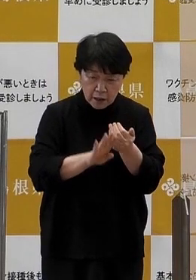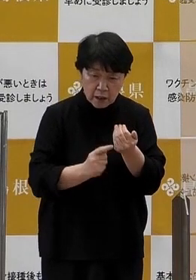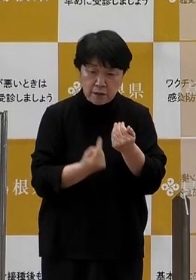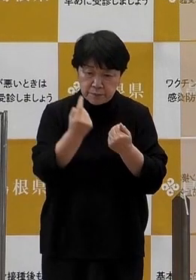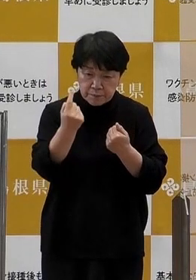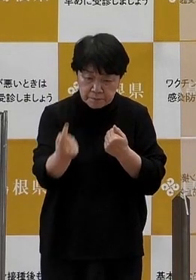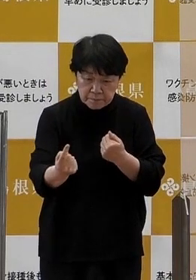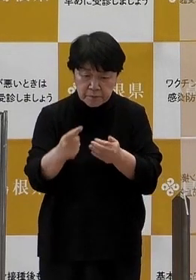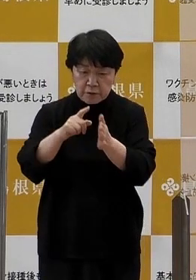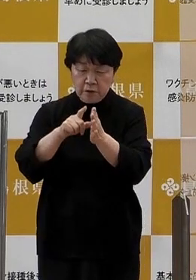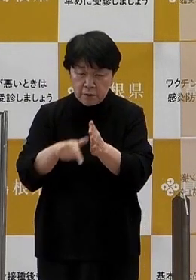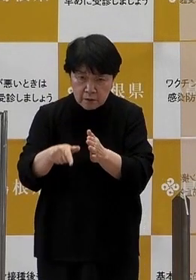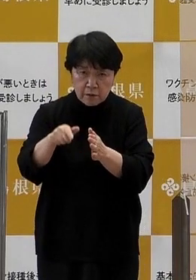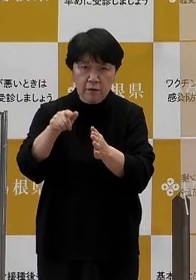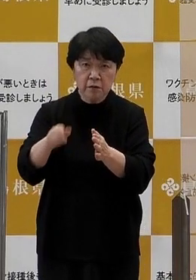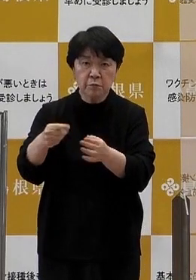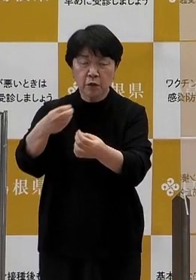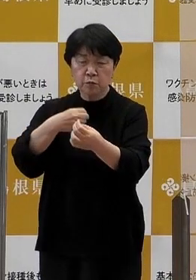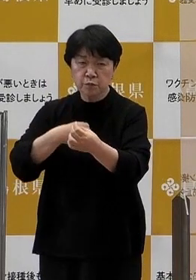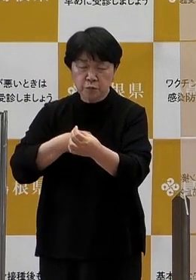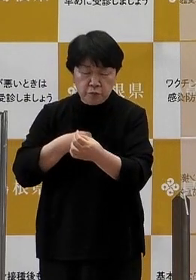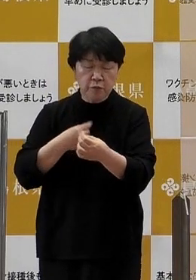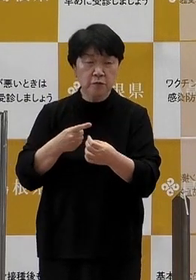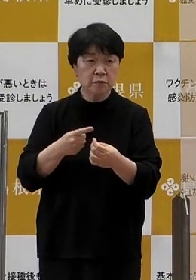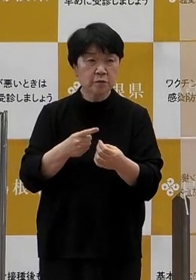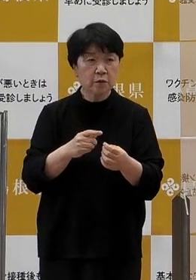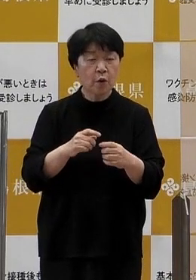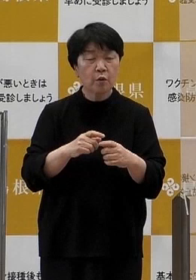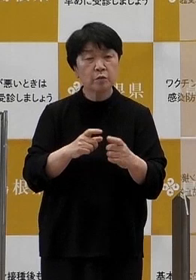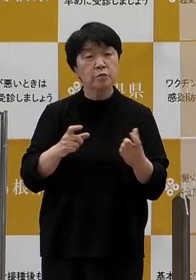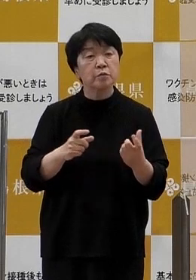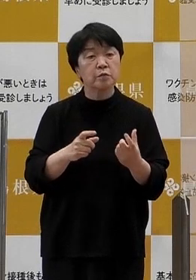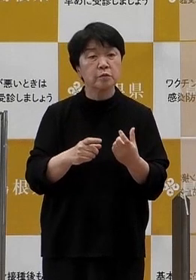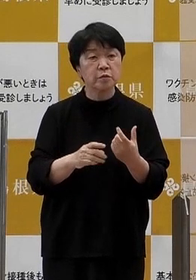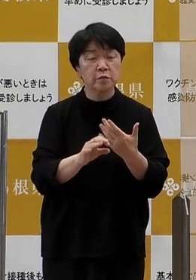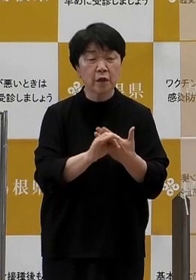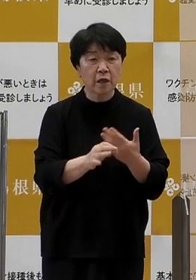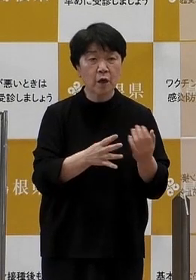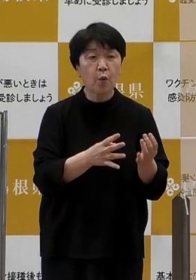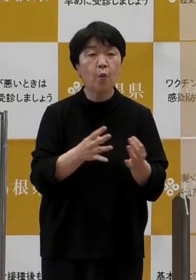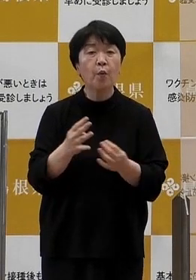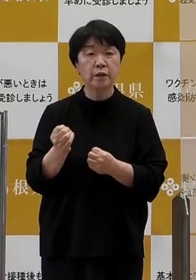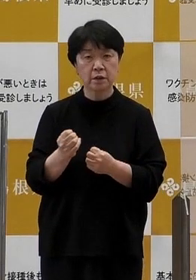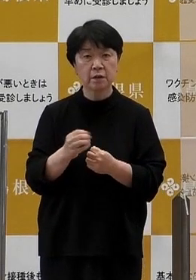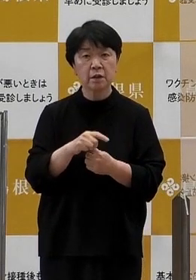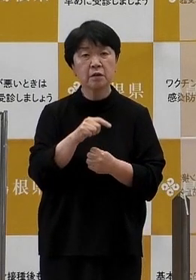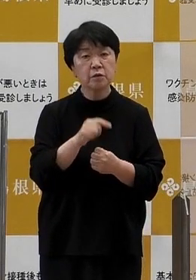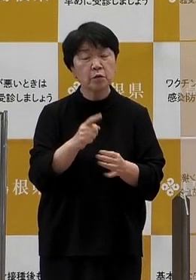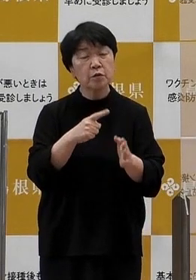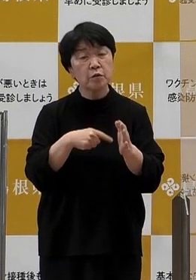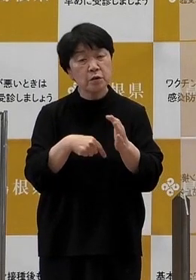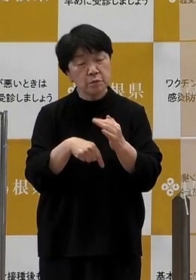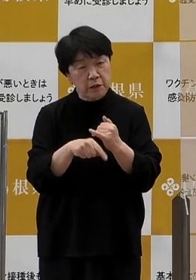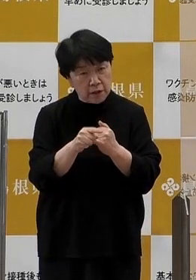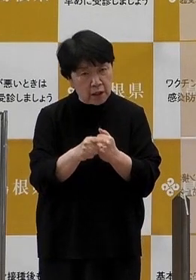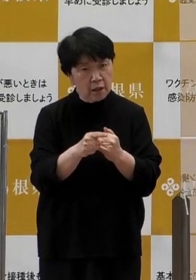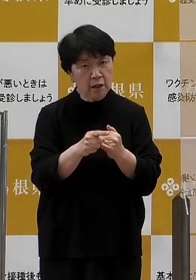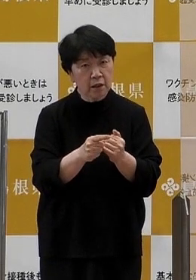構ですよっていう必要がない、ポジションが全然違いますよね。なので、こういう客観的な数字が出ている以上は、わざわざ